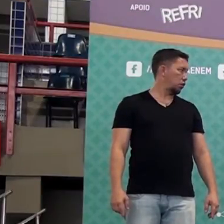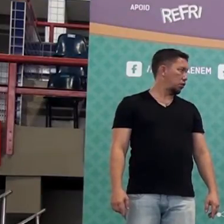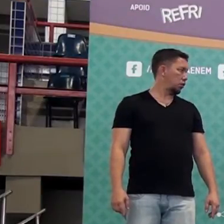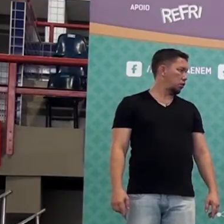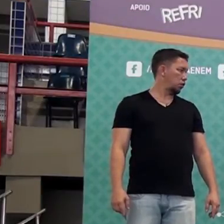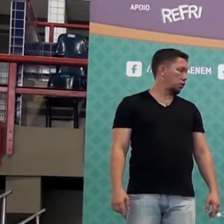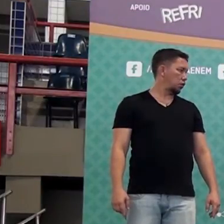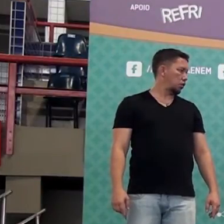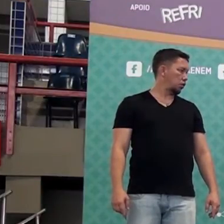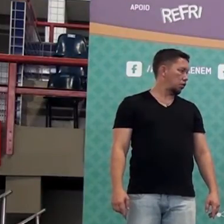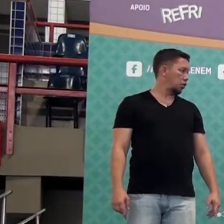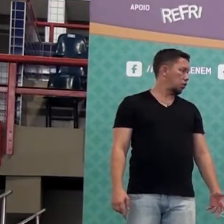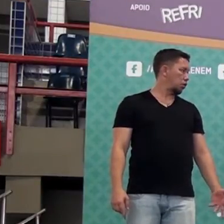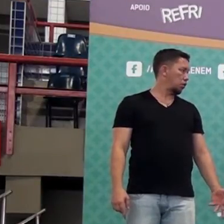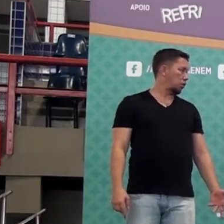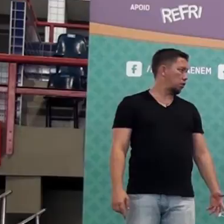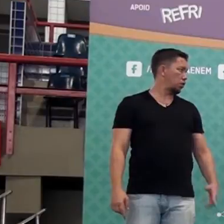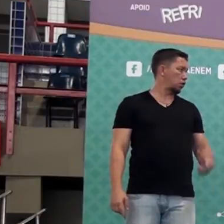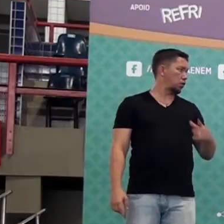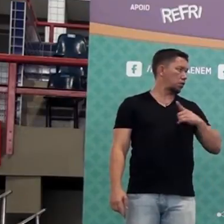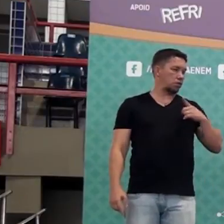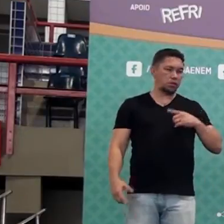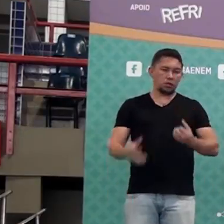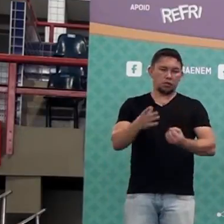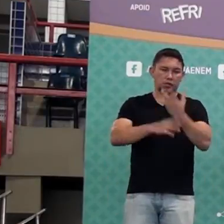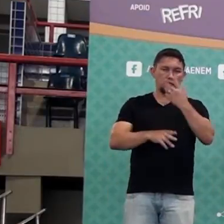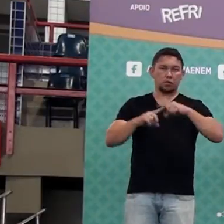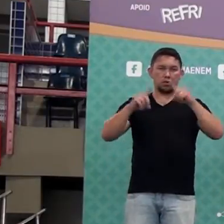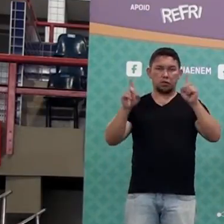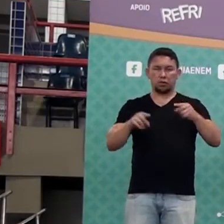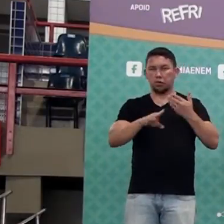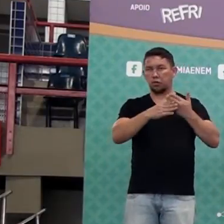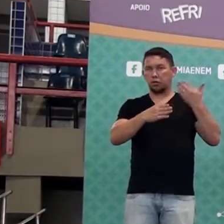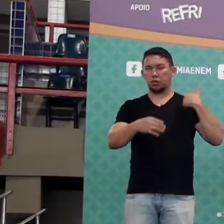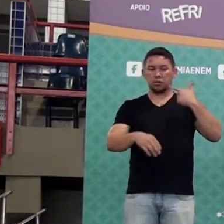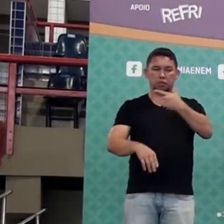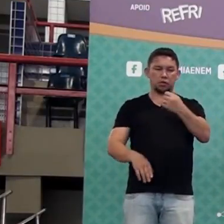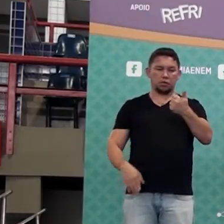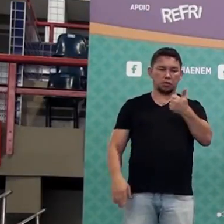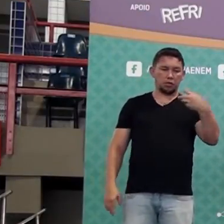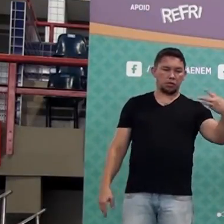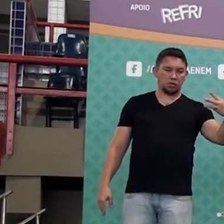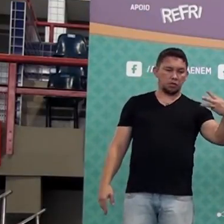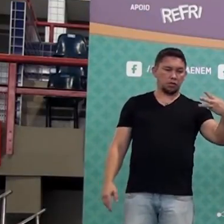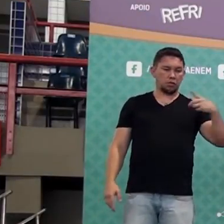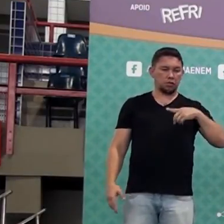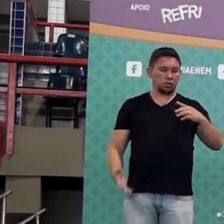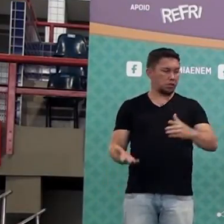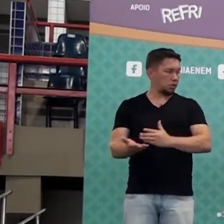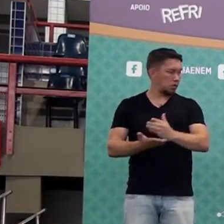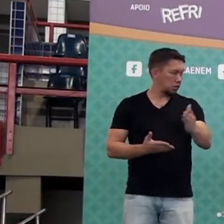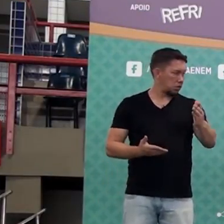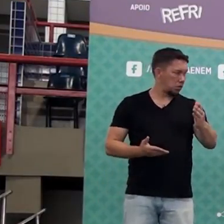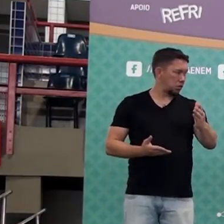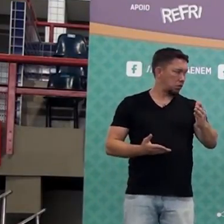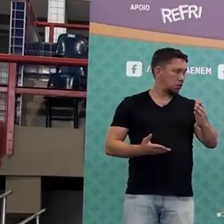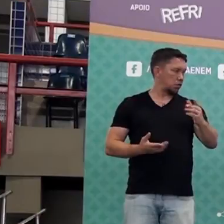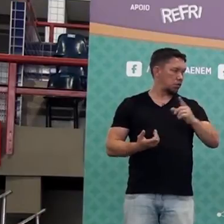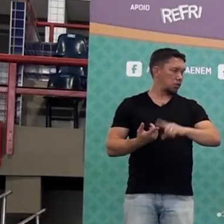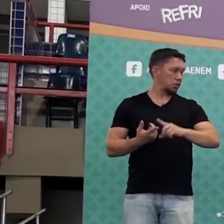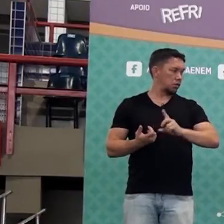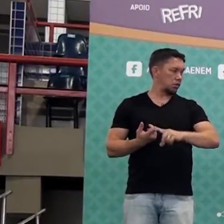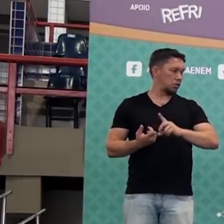Bom, projeto que já existe desde 2013, a gente está participando desse projeto desde o início